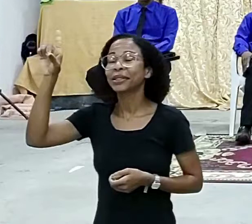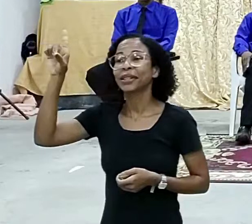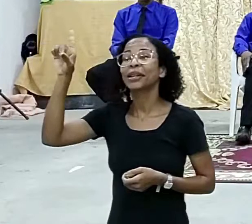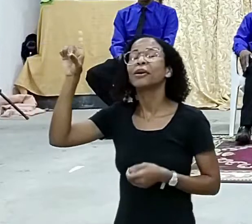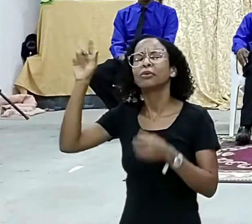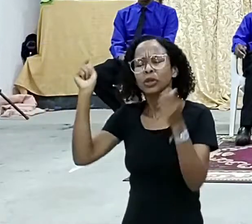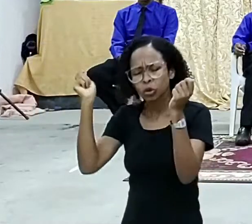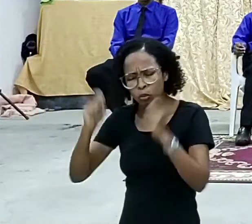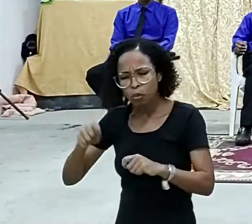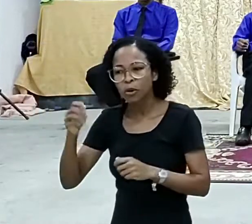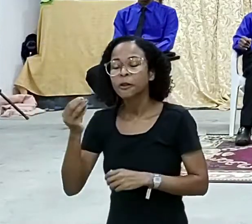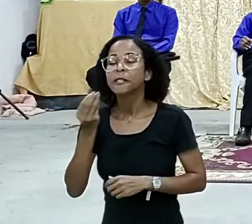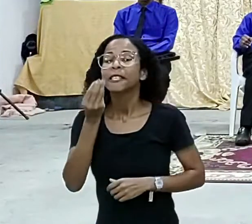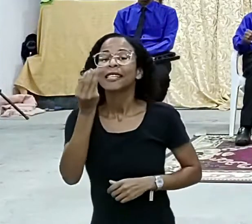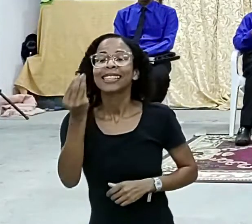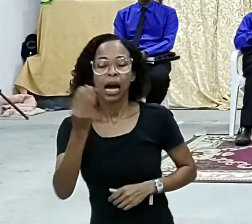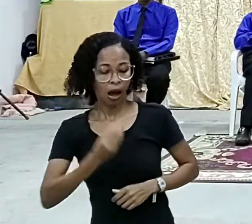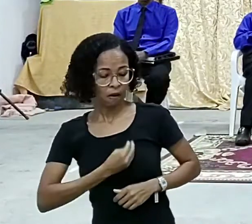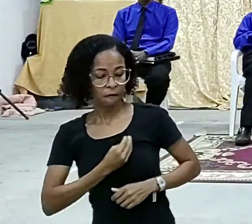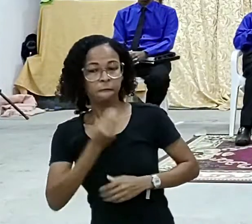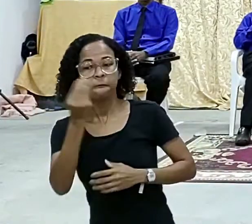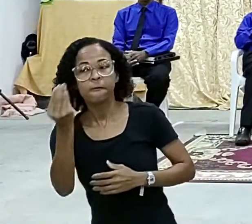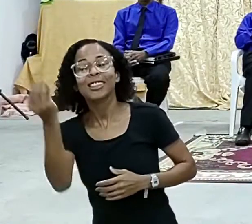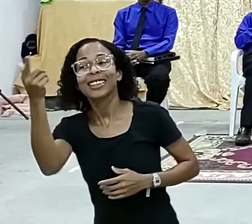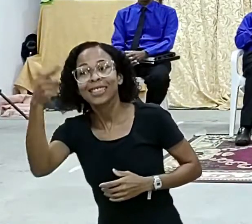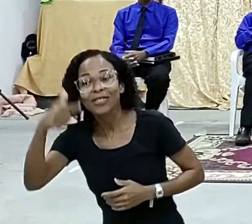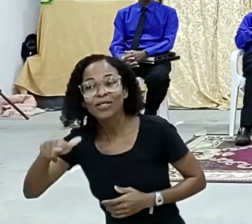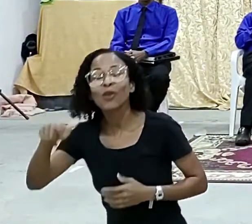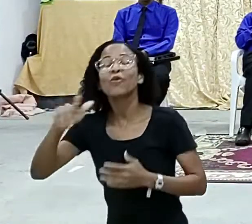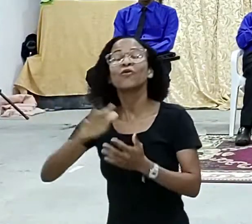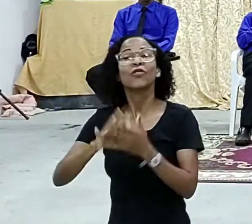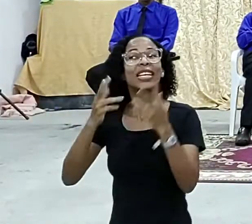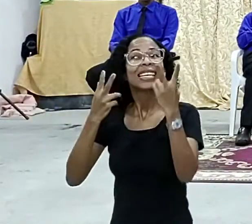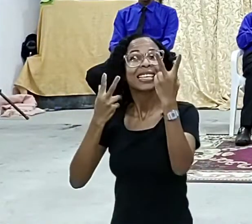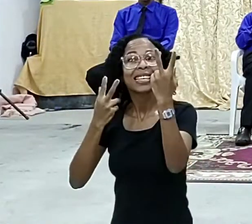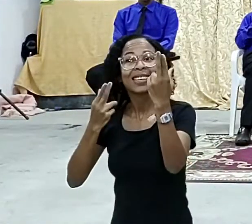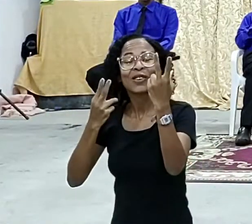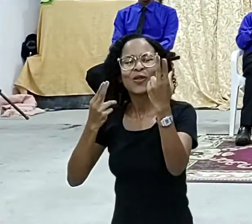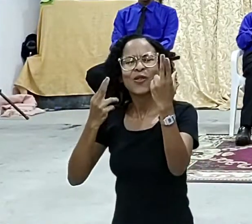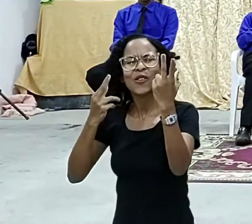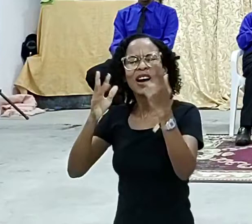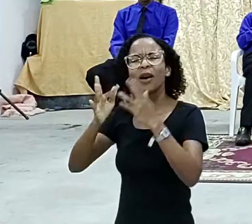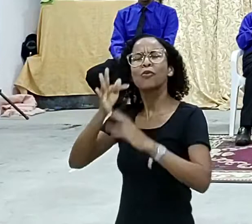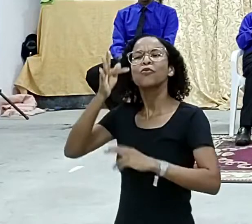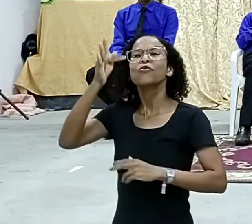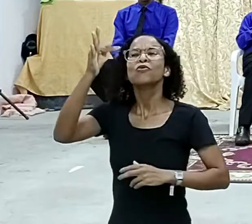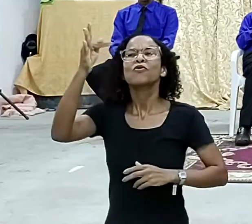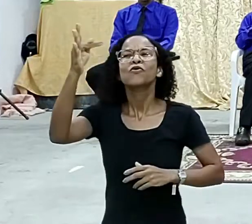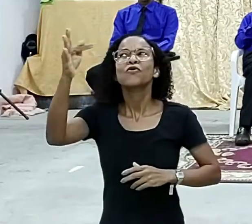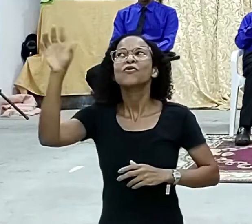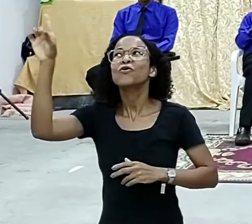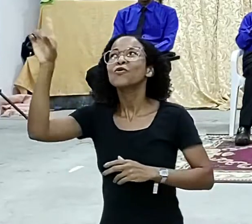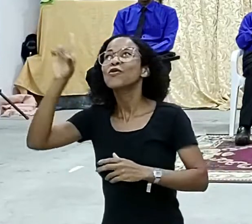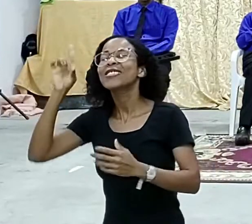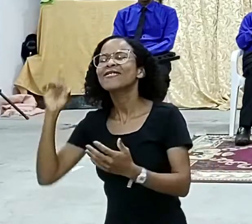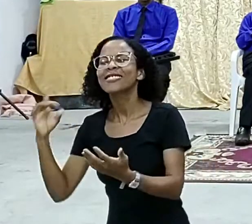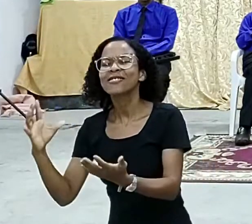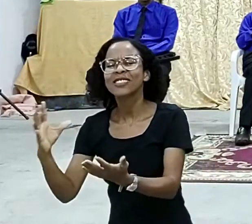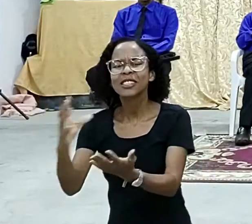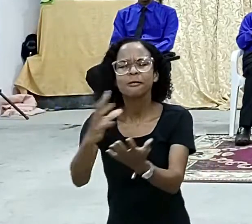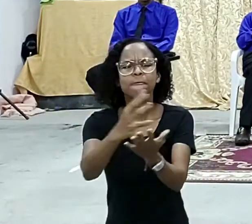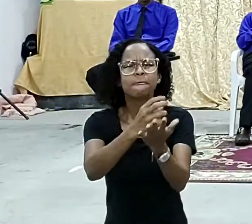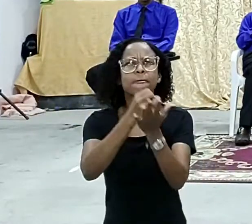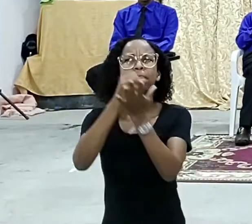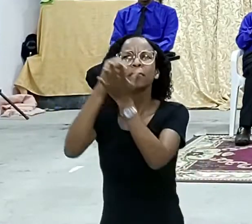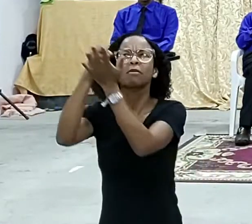dedos, assim como ele vai fazer naquele grande dia, quando resgatar aqueles que já foram.